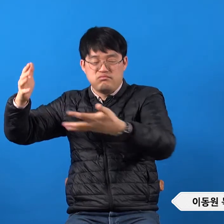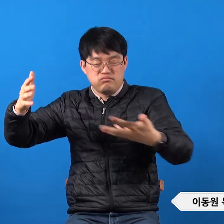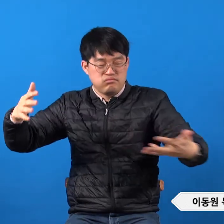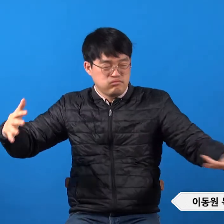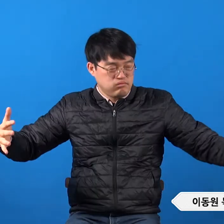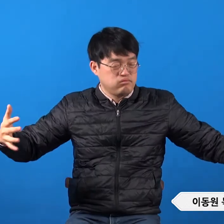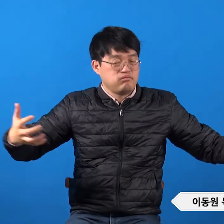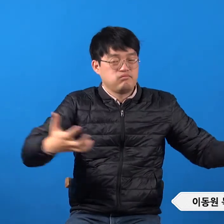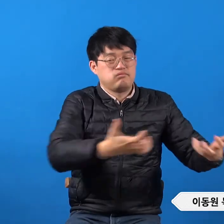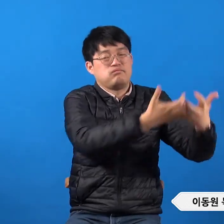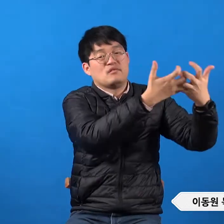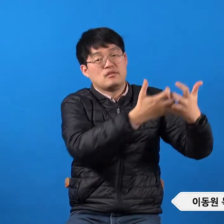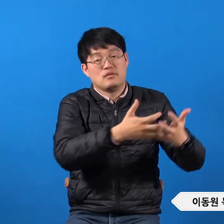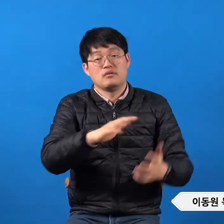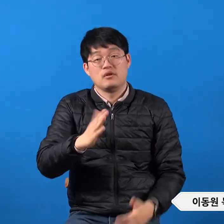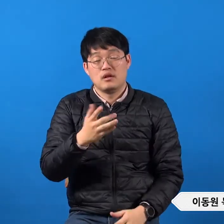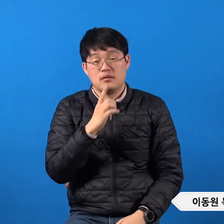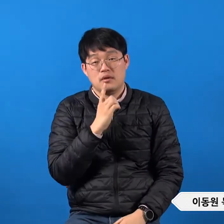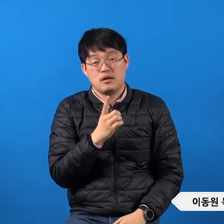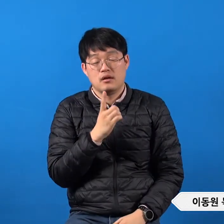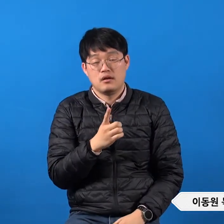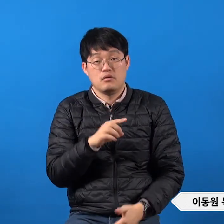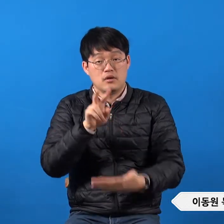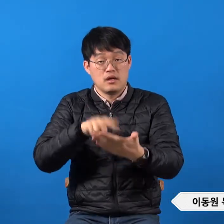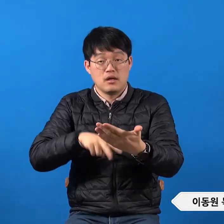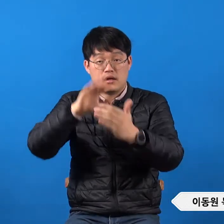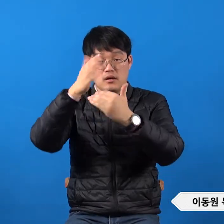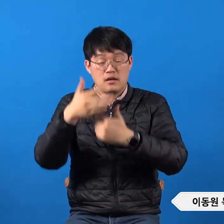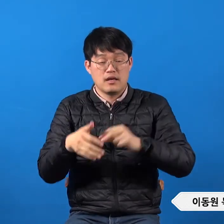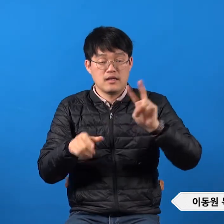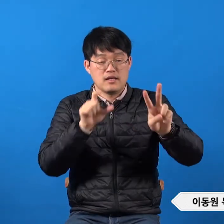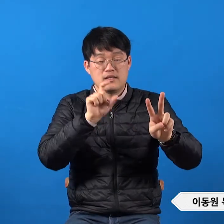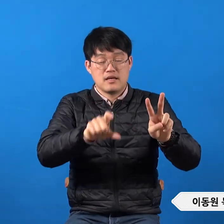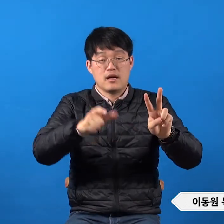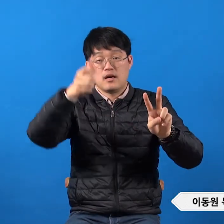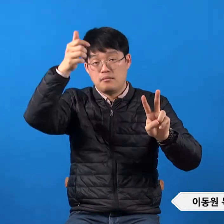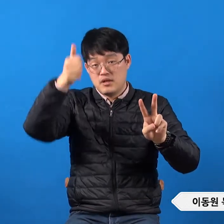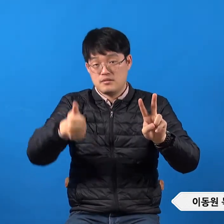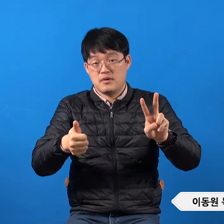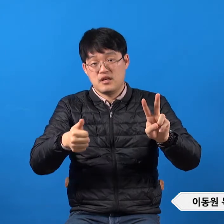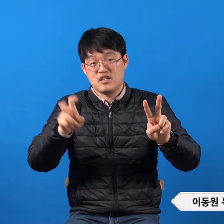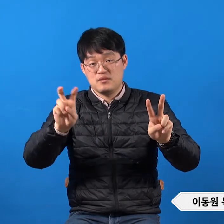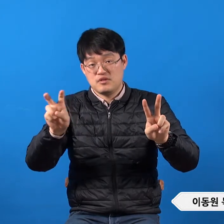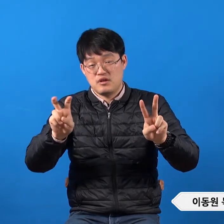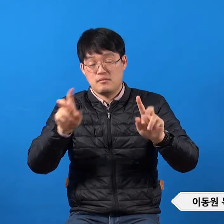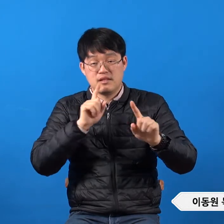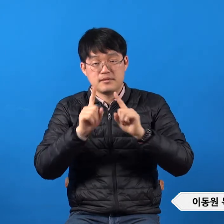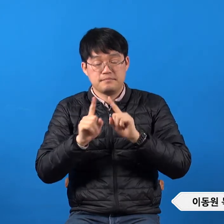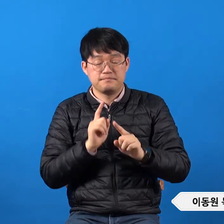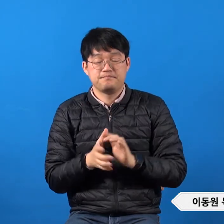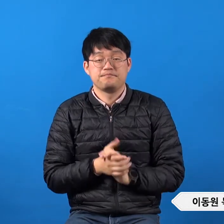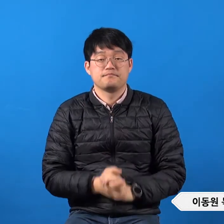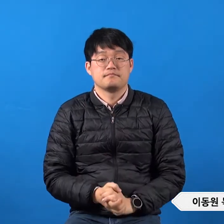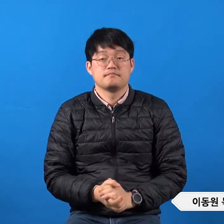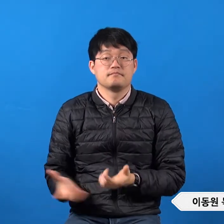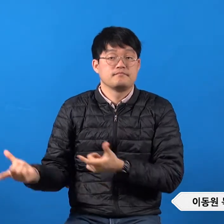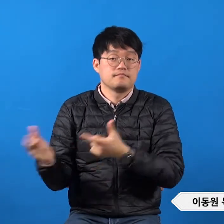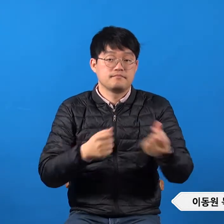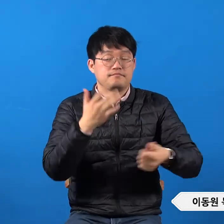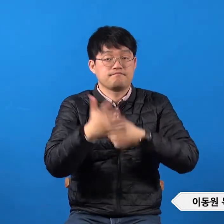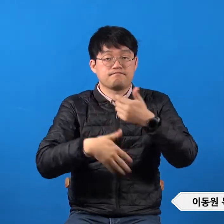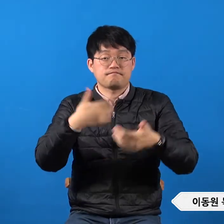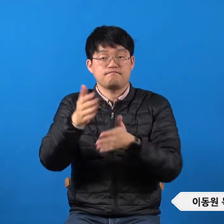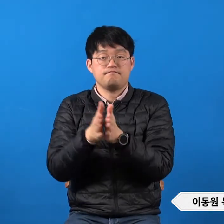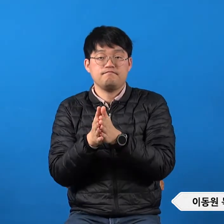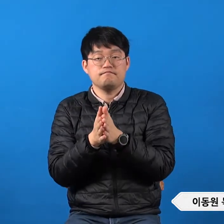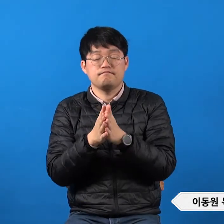자, 본문의 마지막 하박국 2장의 마지막 구절 20절이죠. 마지막 절